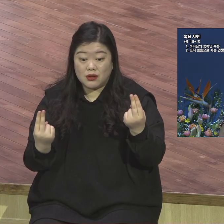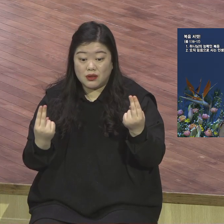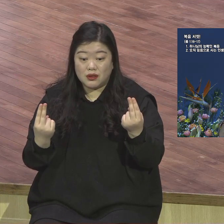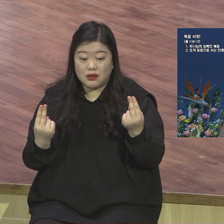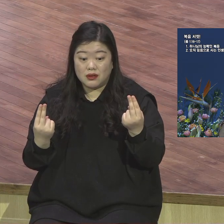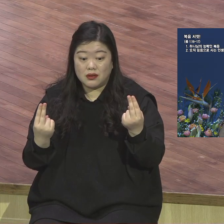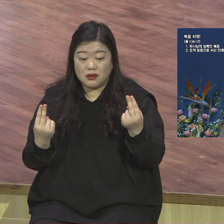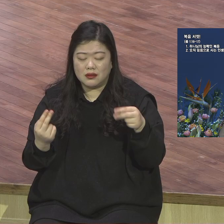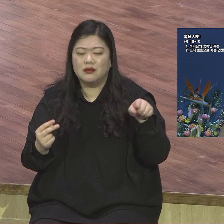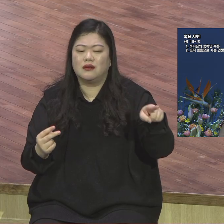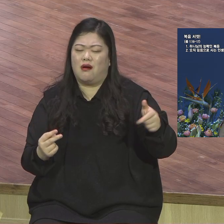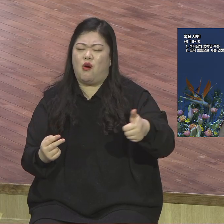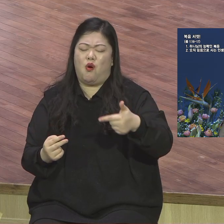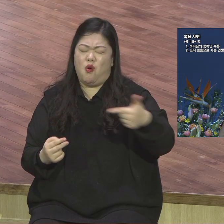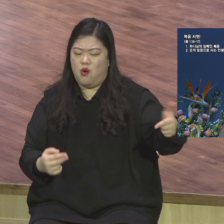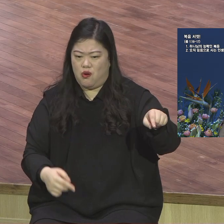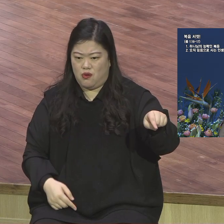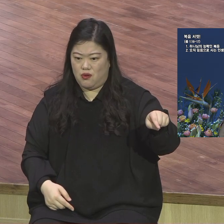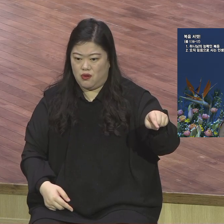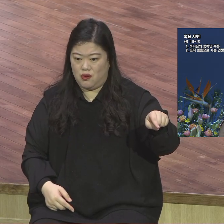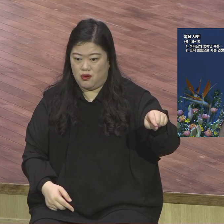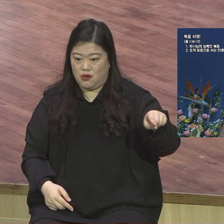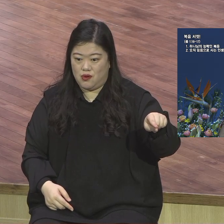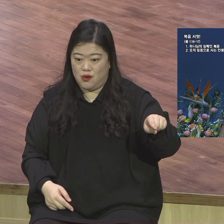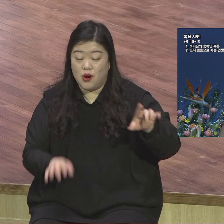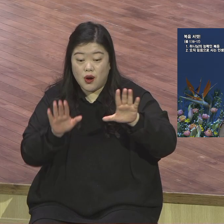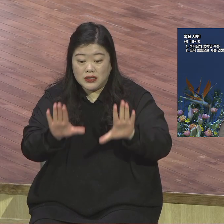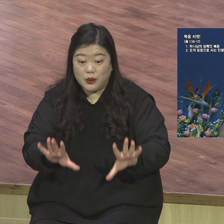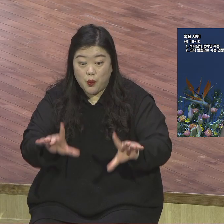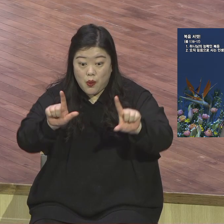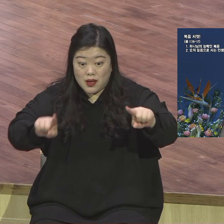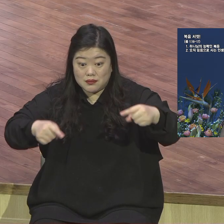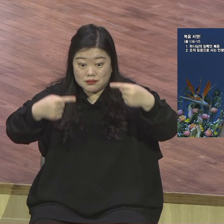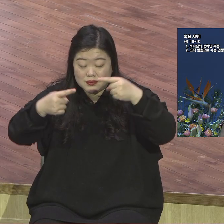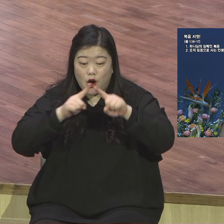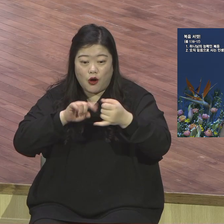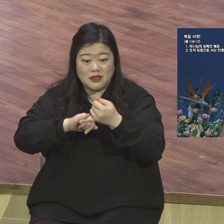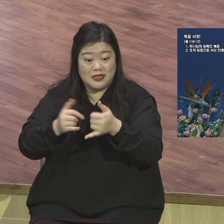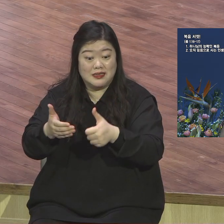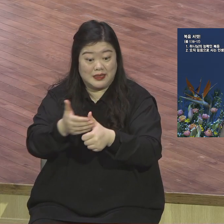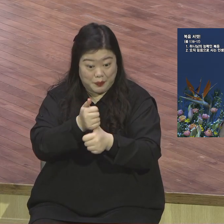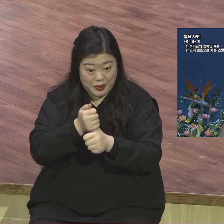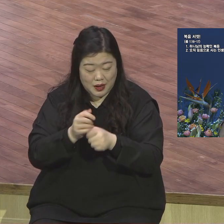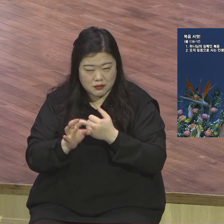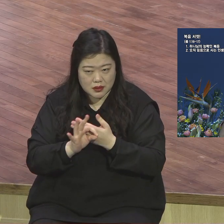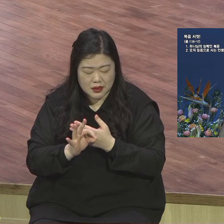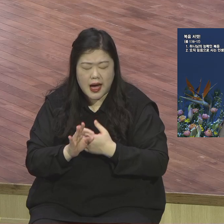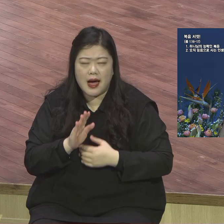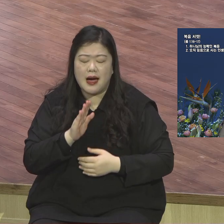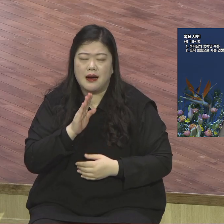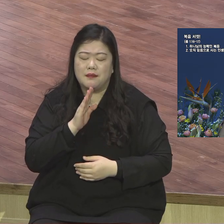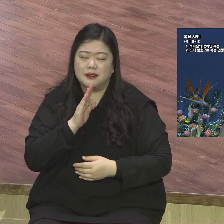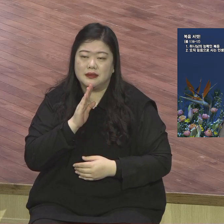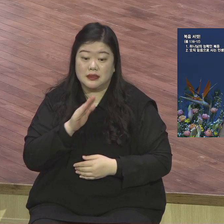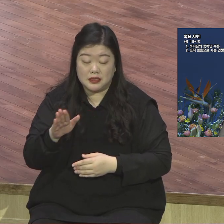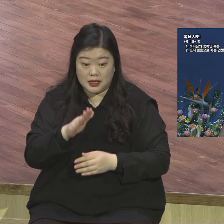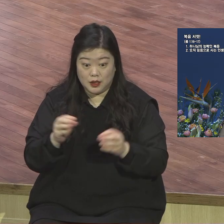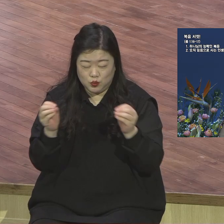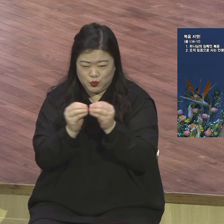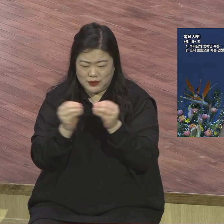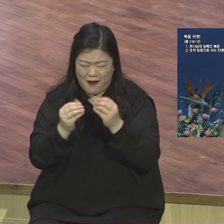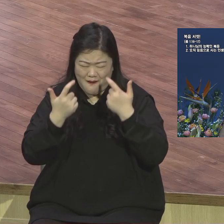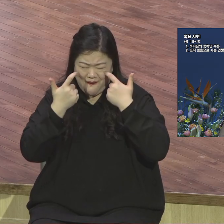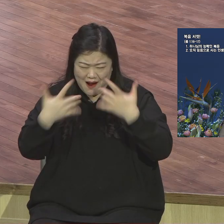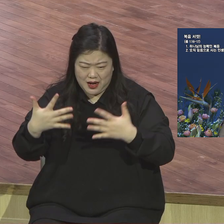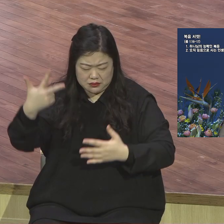원단 메시지를 여러분이 제대로 잡으면 체질도 바뀌고 생각도 바뀌고 삶도 바뀌고 습관도